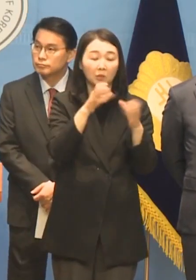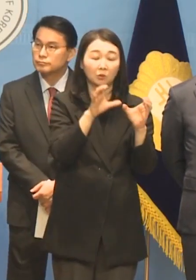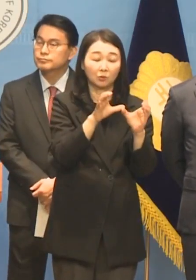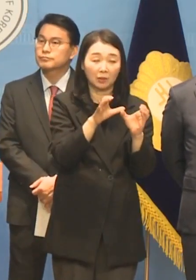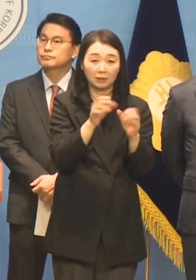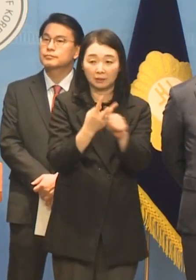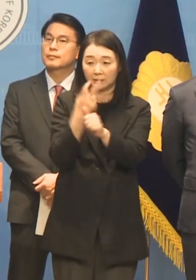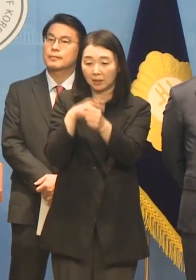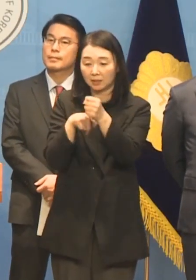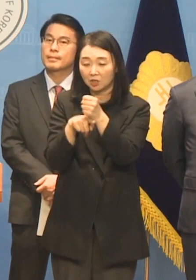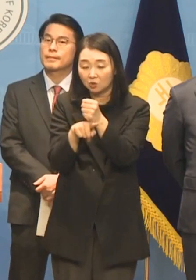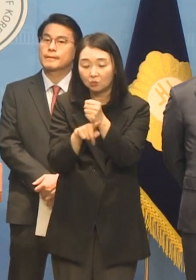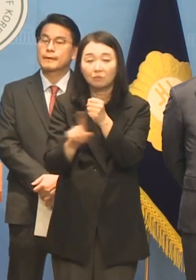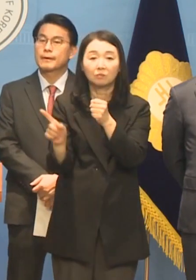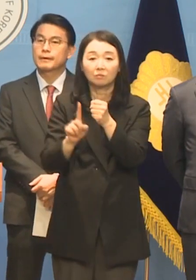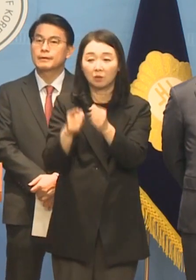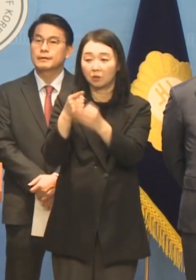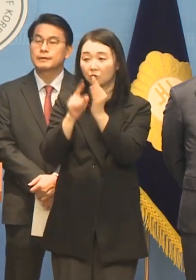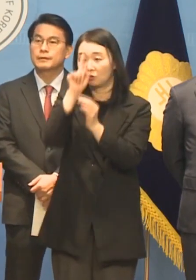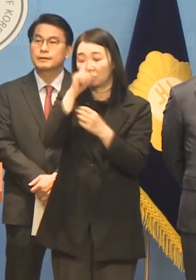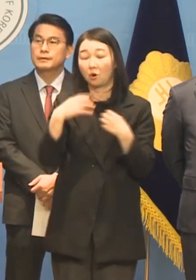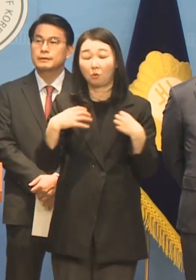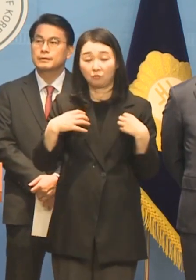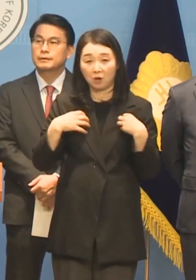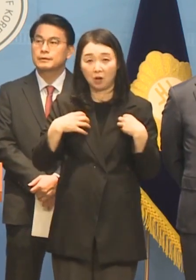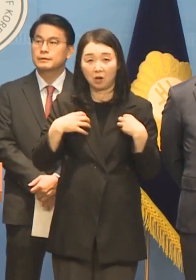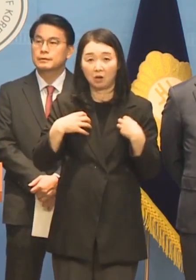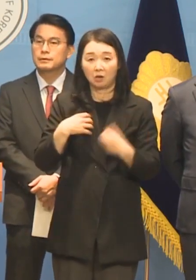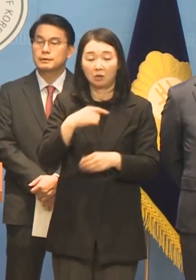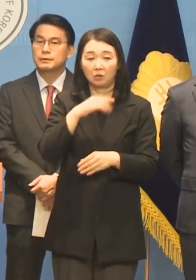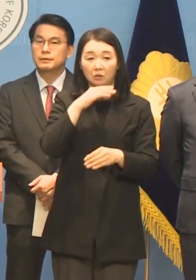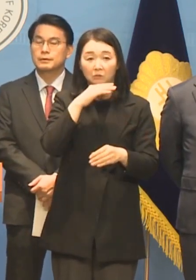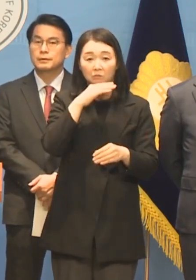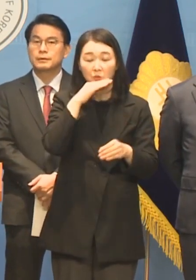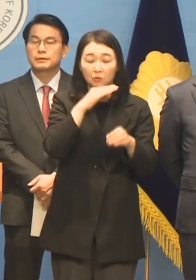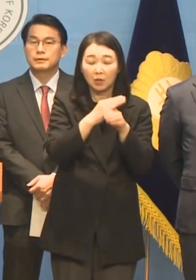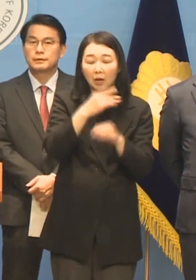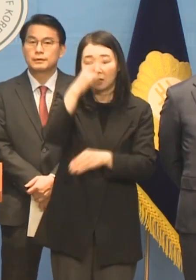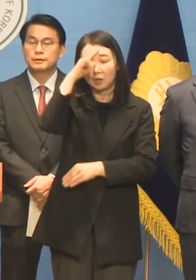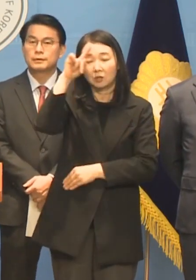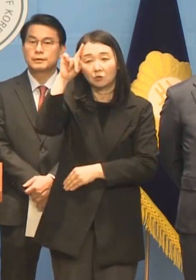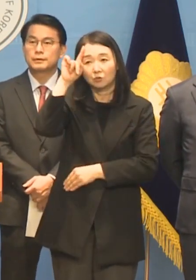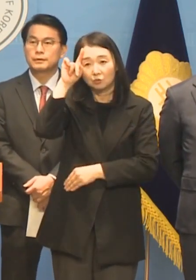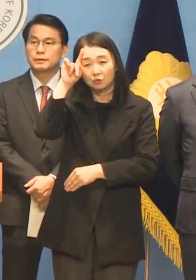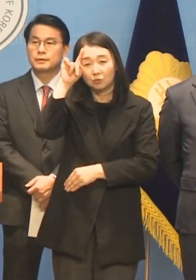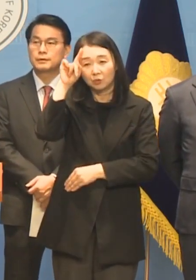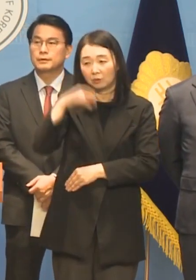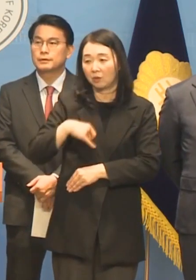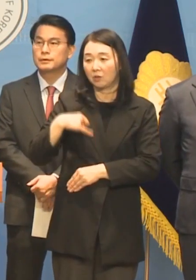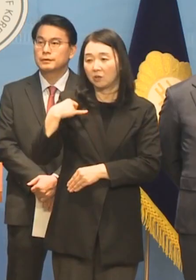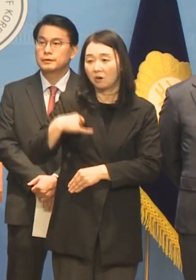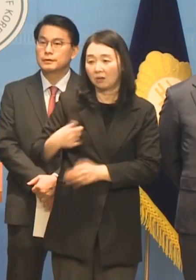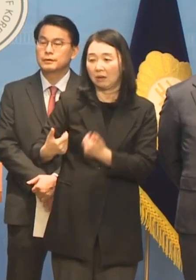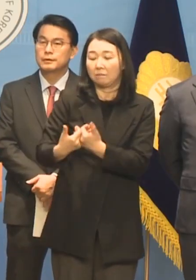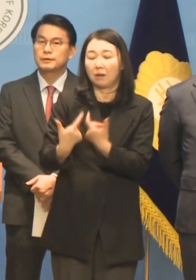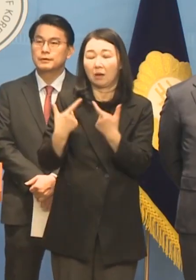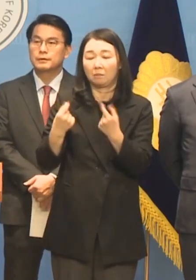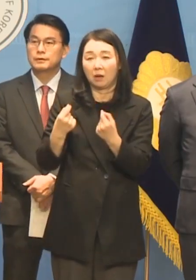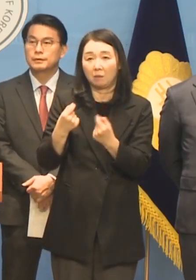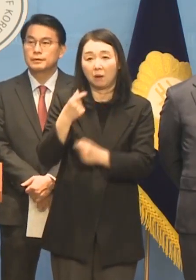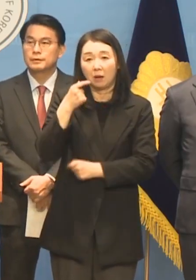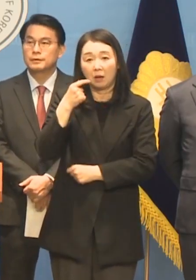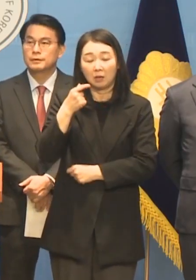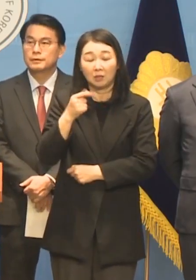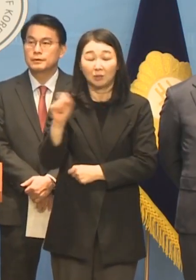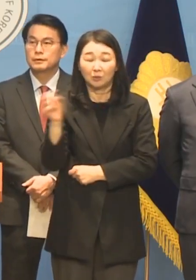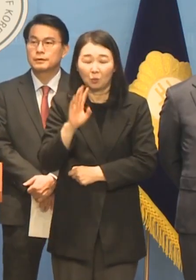사유에 윤석열 정부가 북중로를 적대시하고 일본 중심의 기이한 외교 정책을 고집했다고